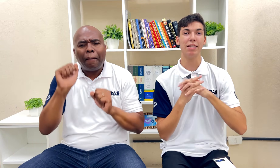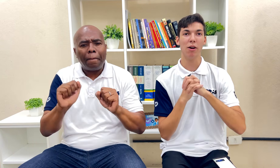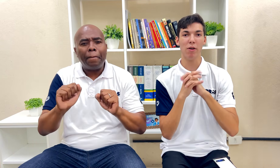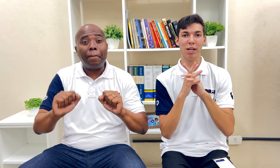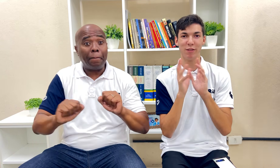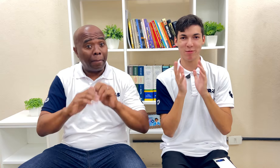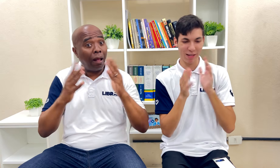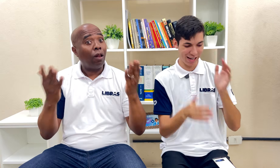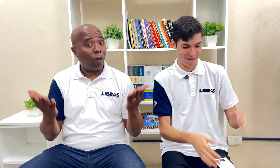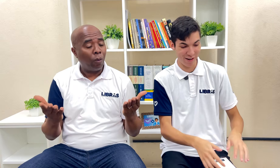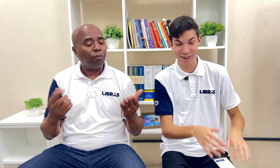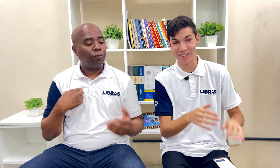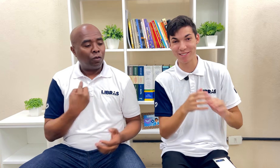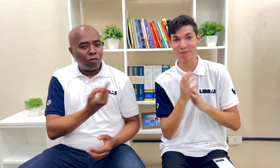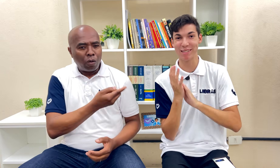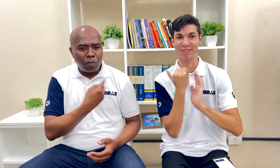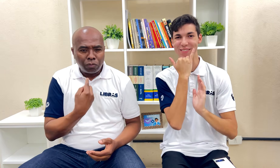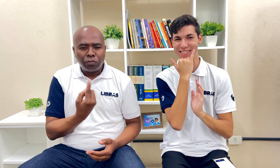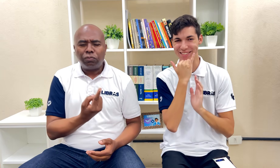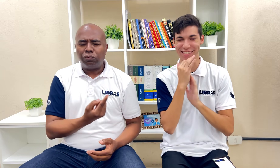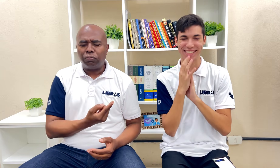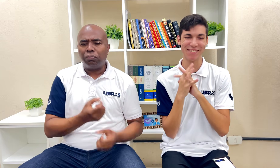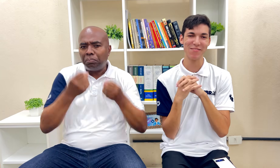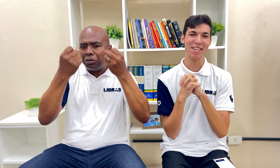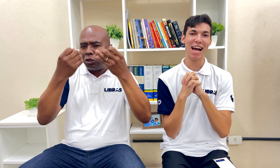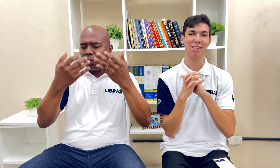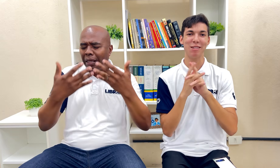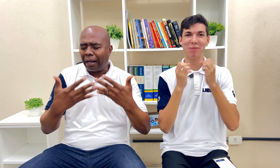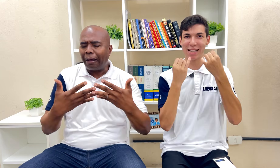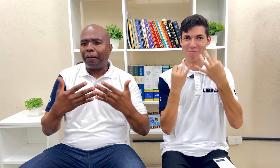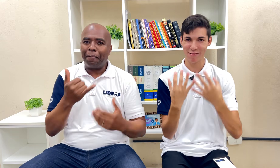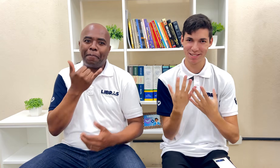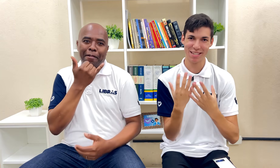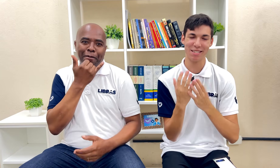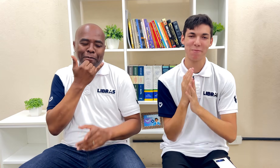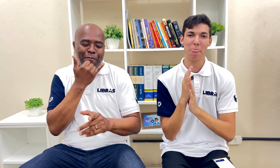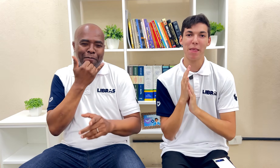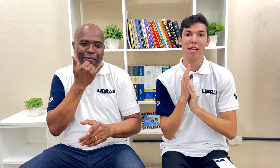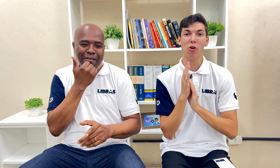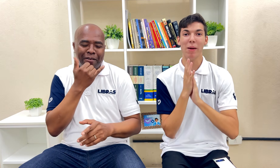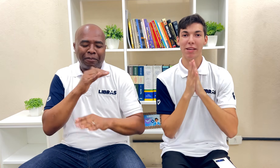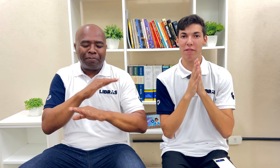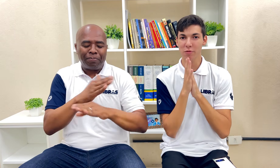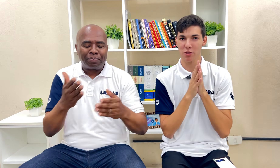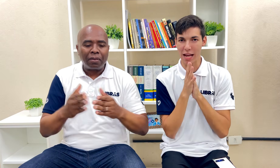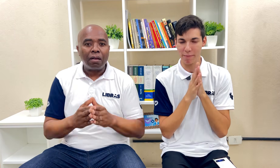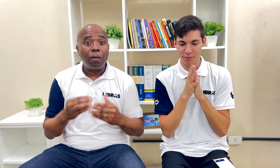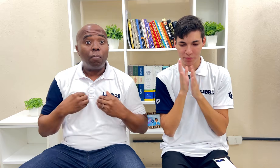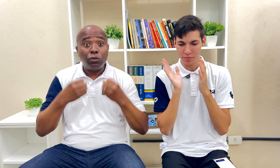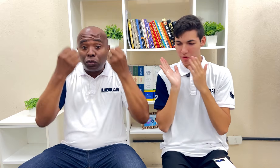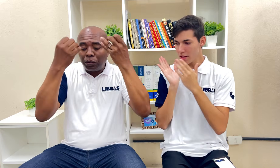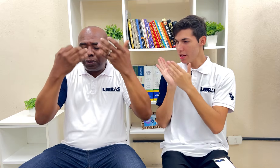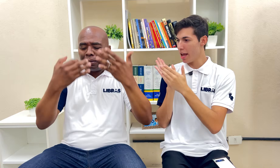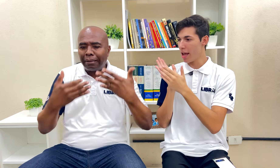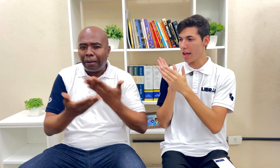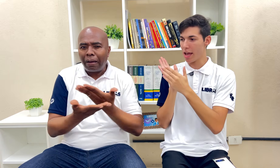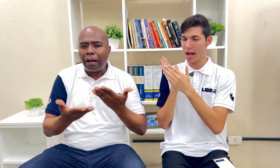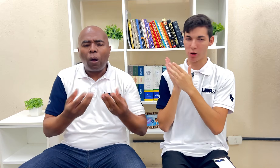Então, a gente vai explicar. Foi o despertador, perdão, gente. A gente vai explicar para vocês. Como é que vai funcionar? A